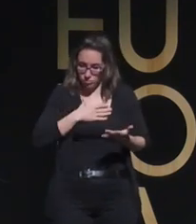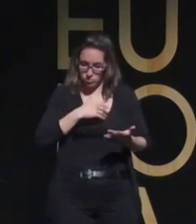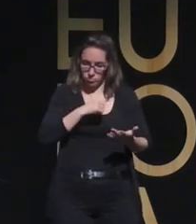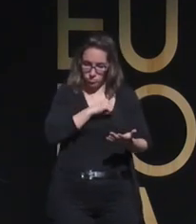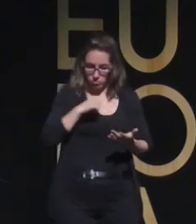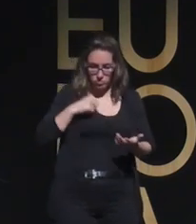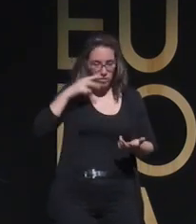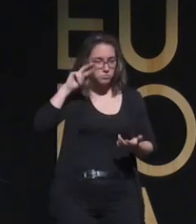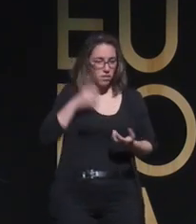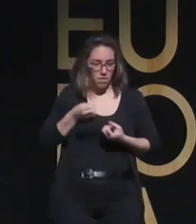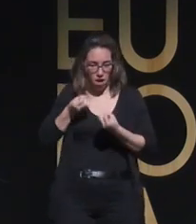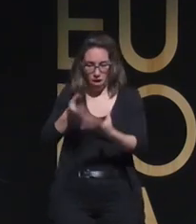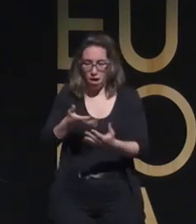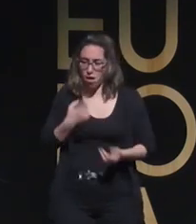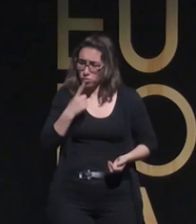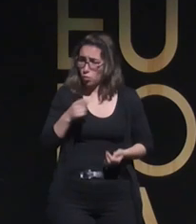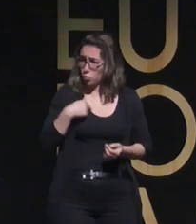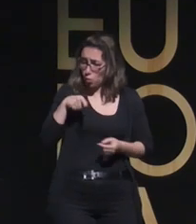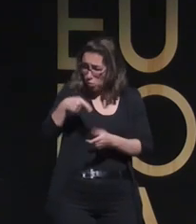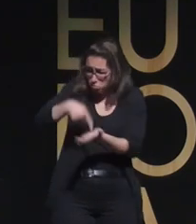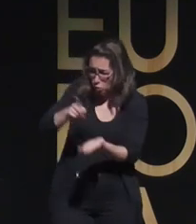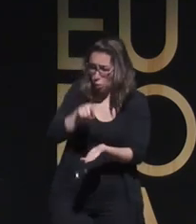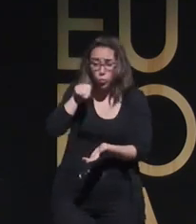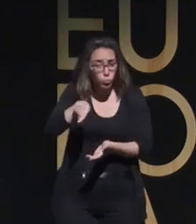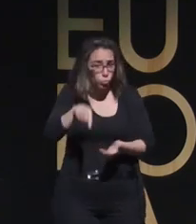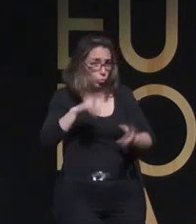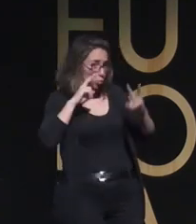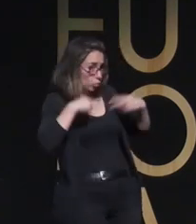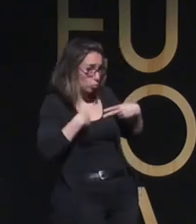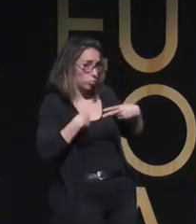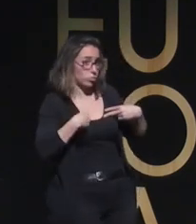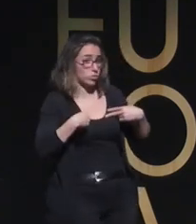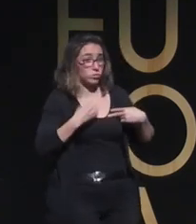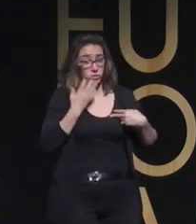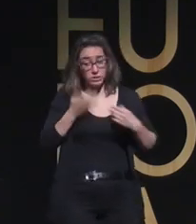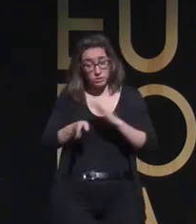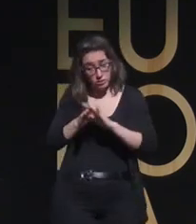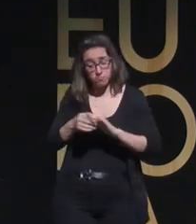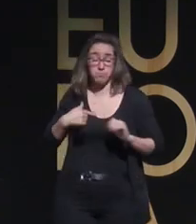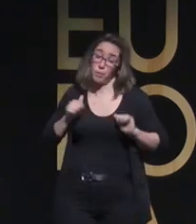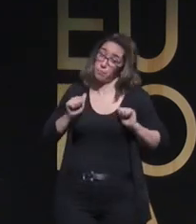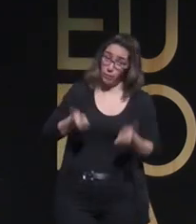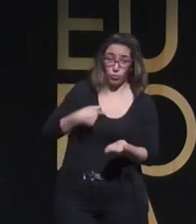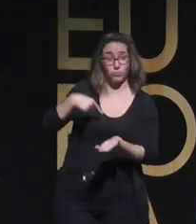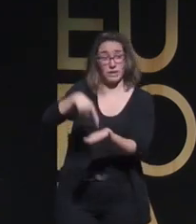decirle, mira hija, yo no te exijo, tú te exiges. Ahora sí te voy a tener que empezar a exigir.